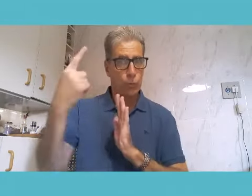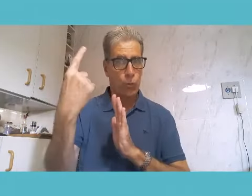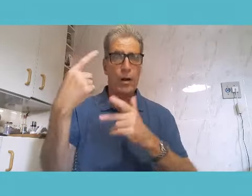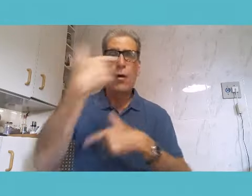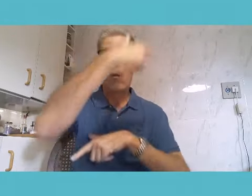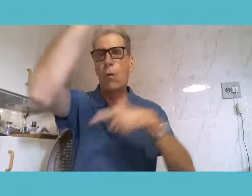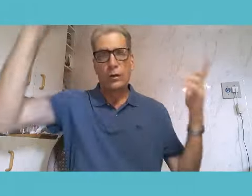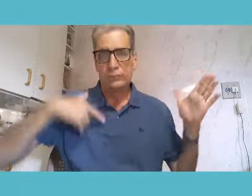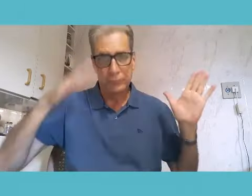Ah, não?